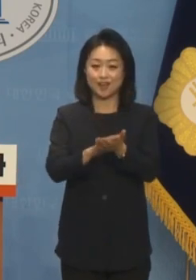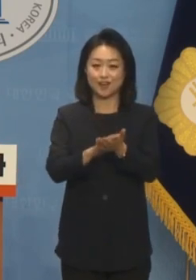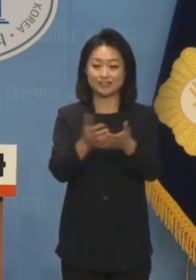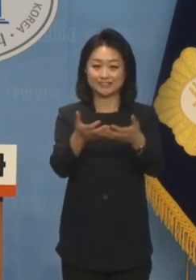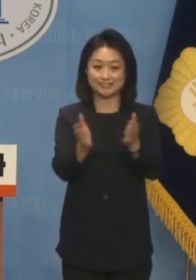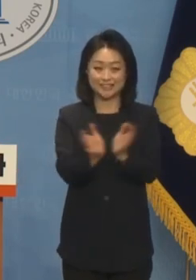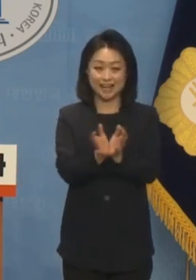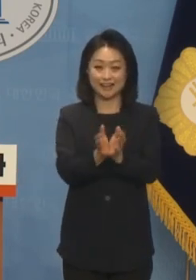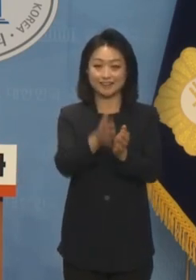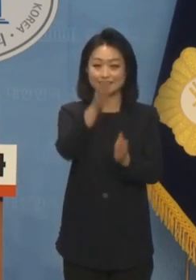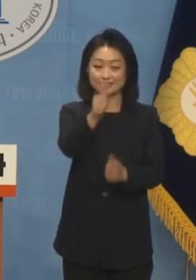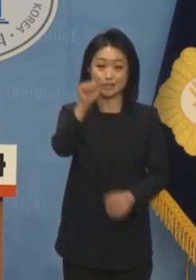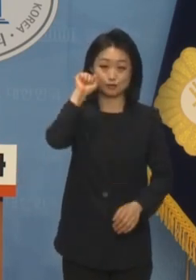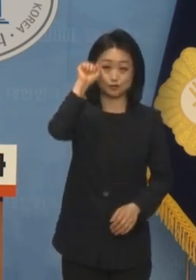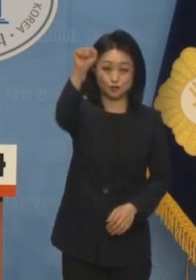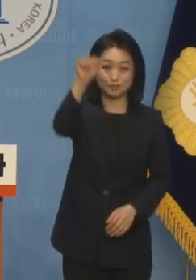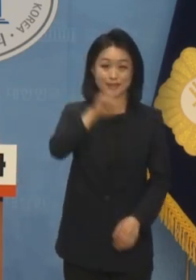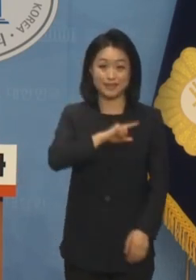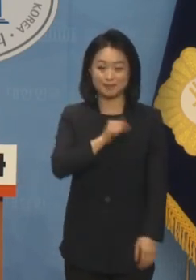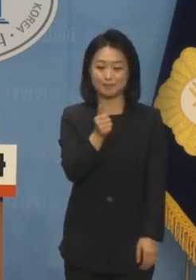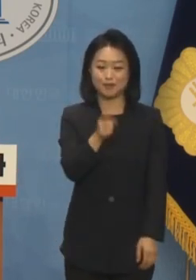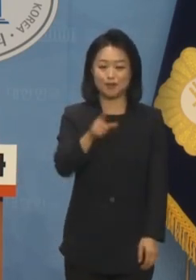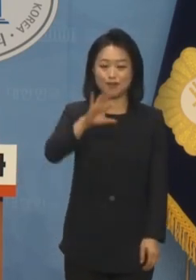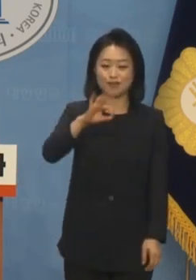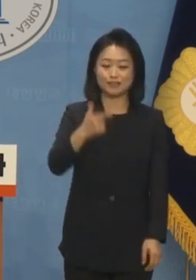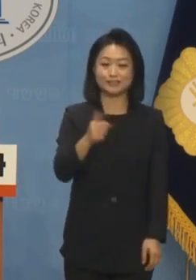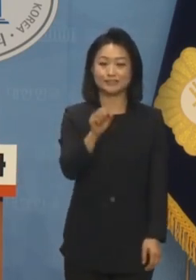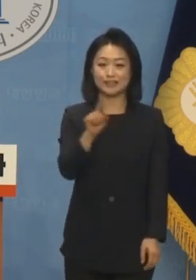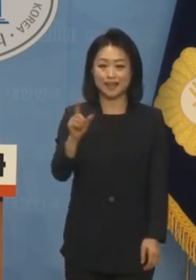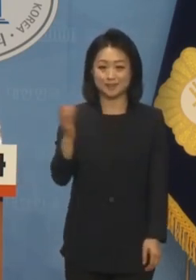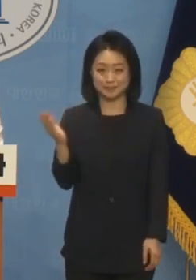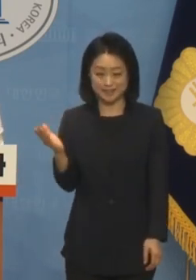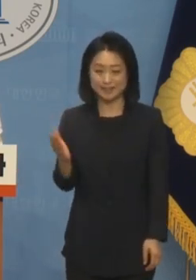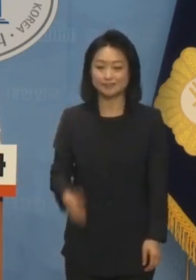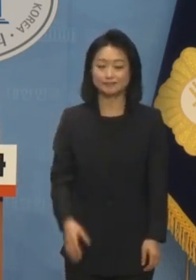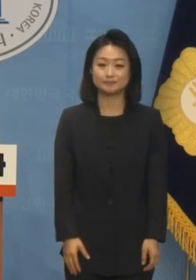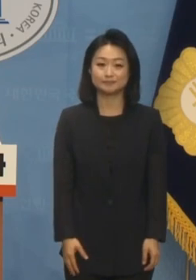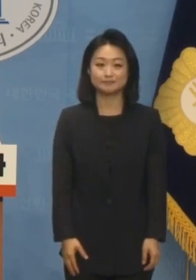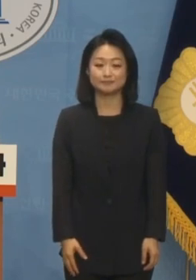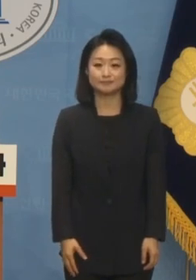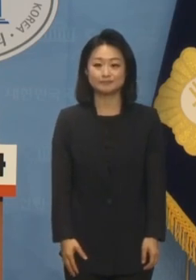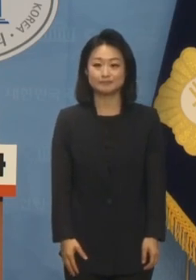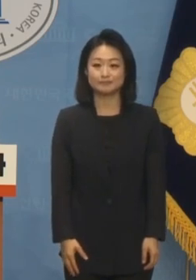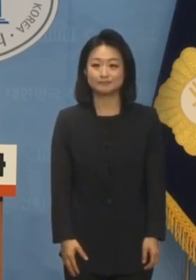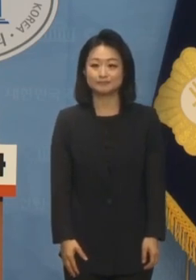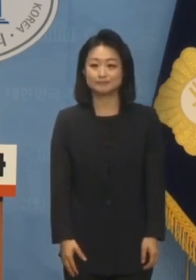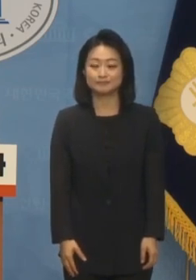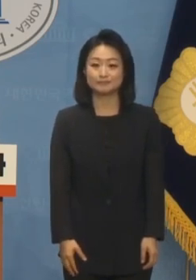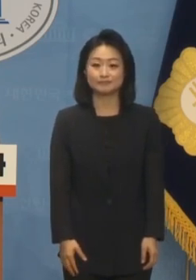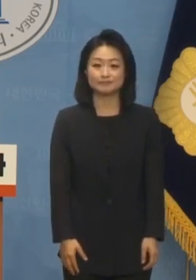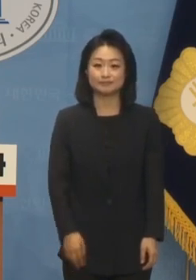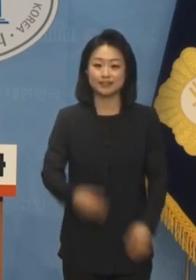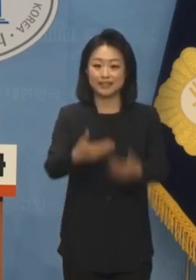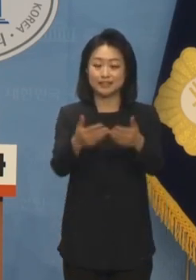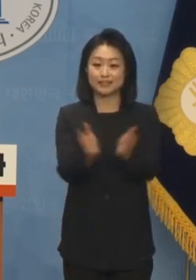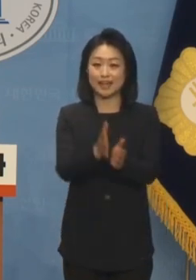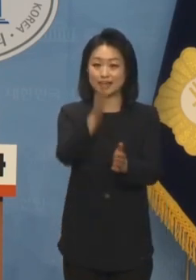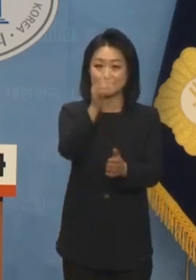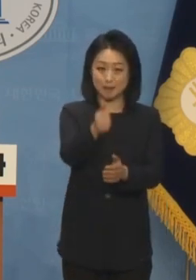전당대회에 출마하게 된 허은하입니다. 스토브 리그를 든든하게 이끄는